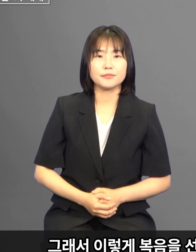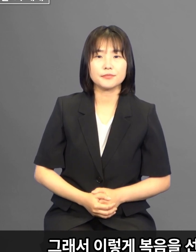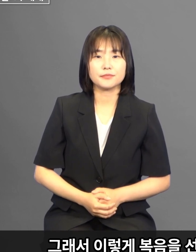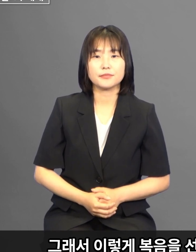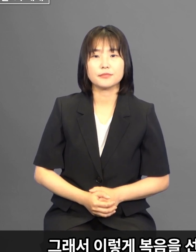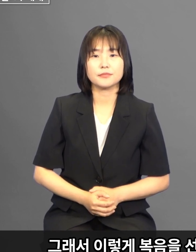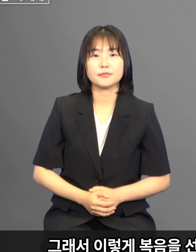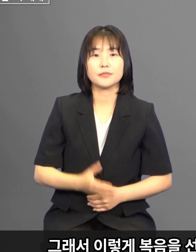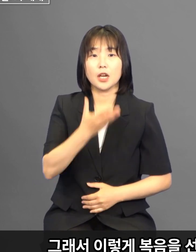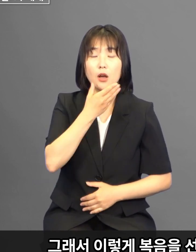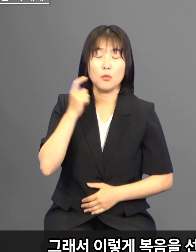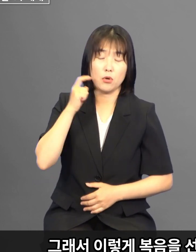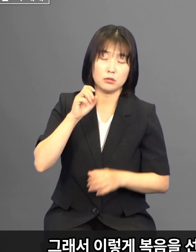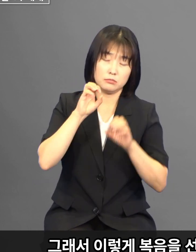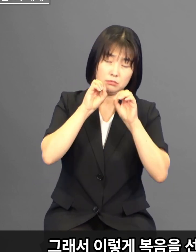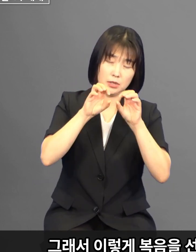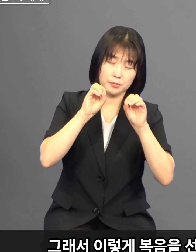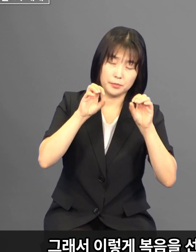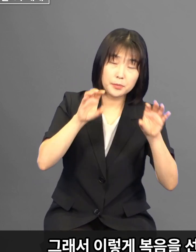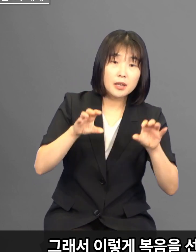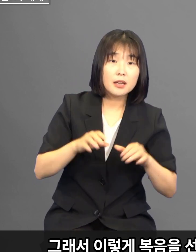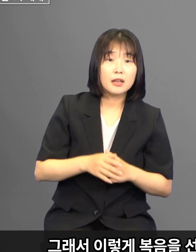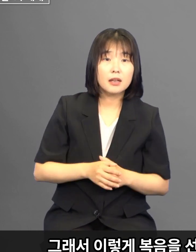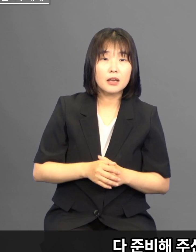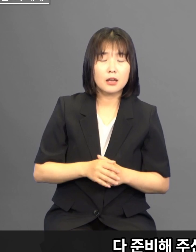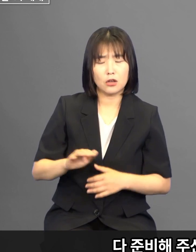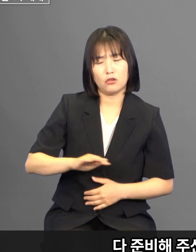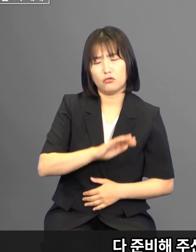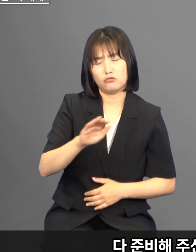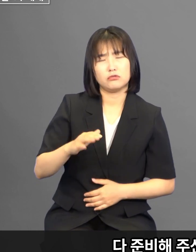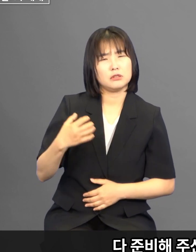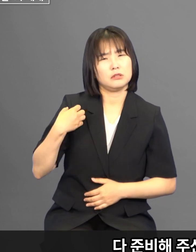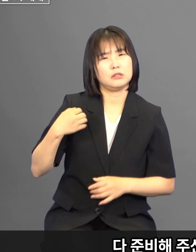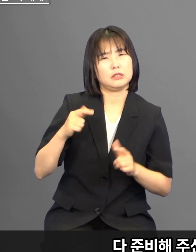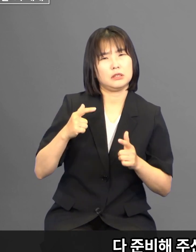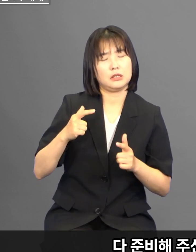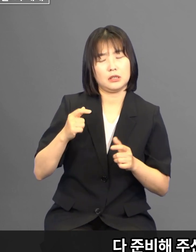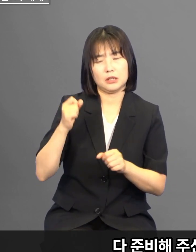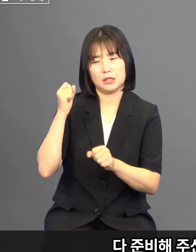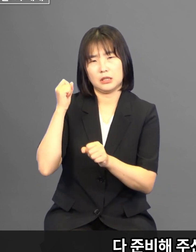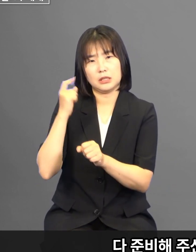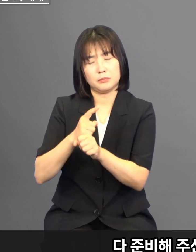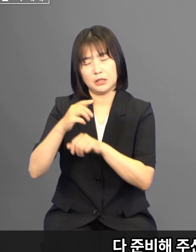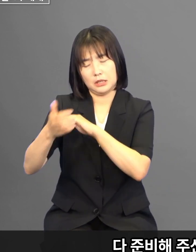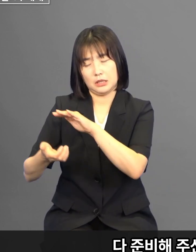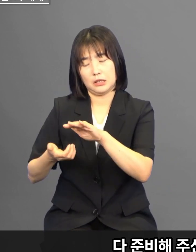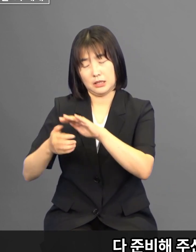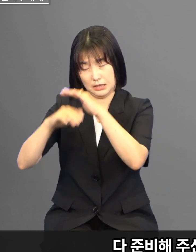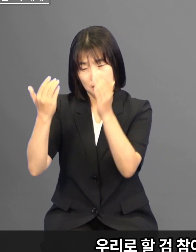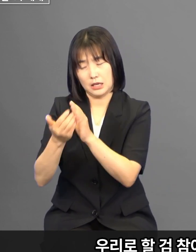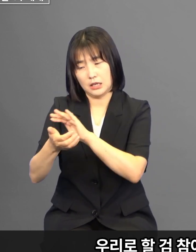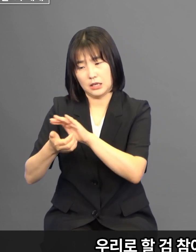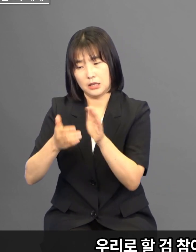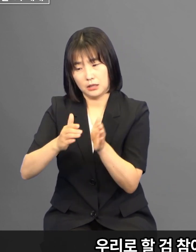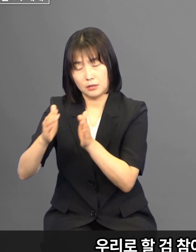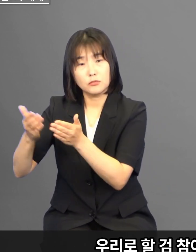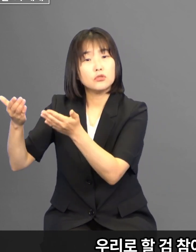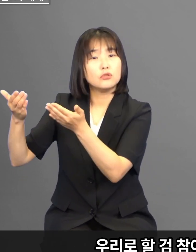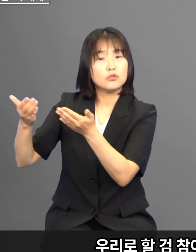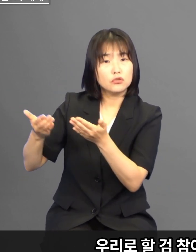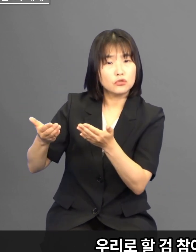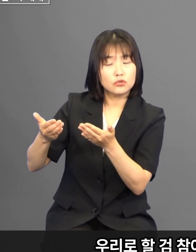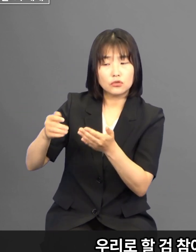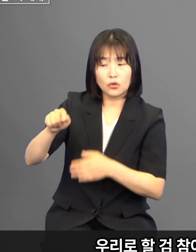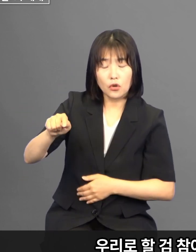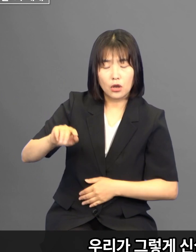이렇게 복음을 선포하는 것은 우리가 하는 것이 아니라 다 준비해 주신 것, 다 예비해 주신 것에 우리로 하여금